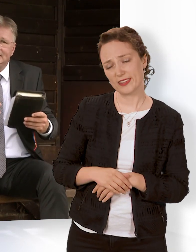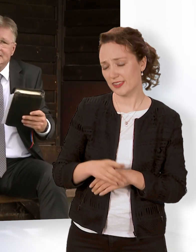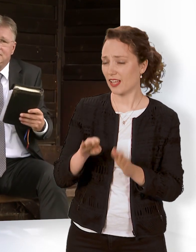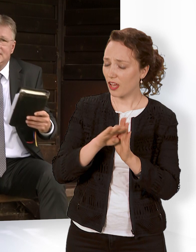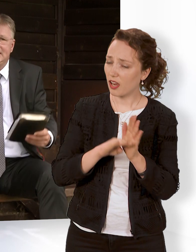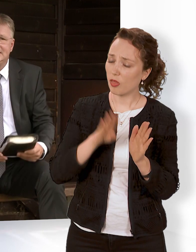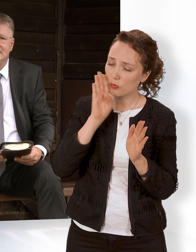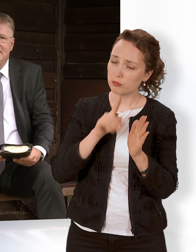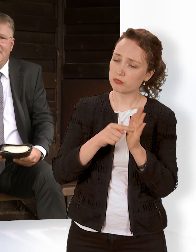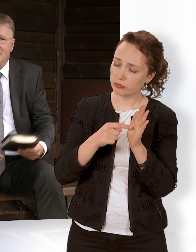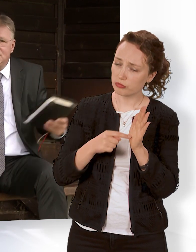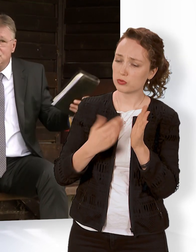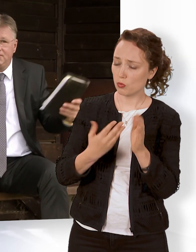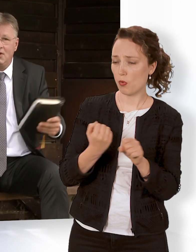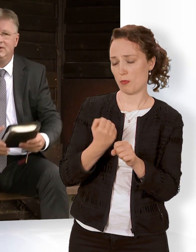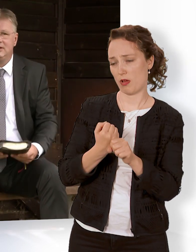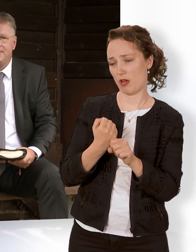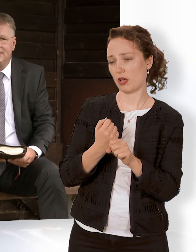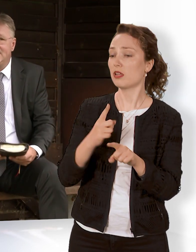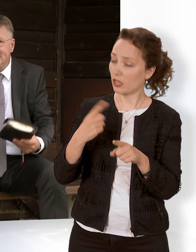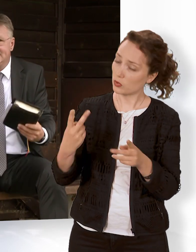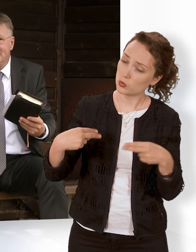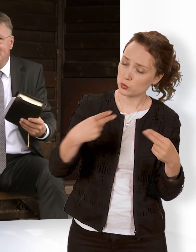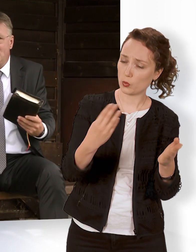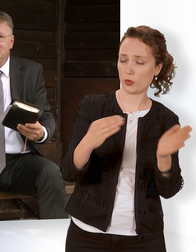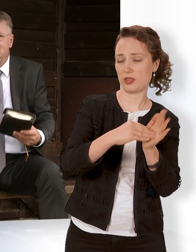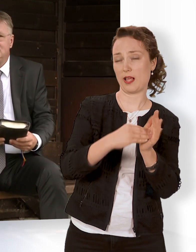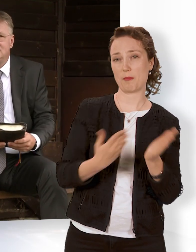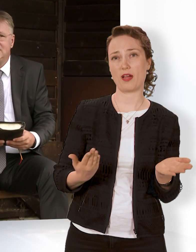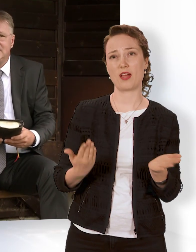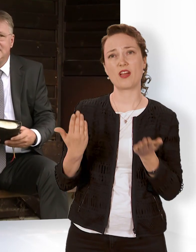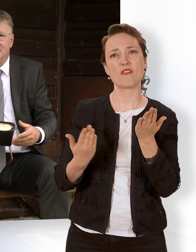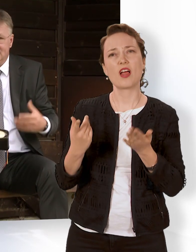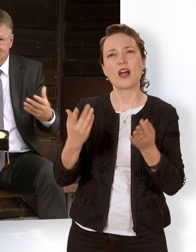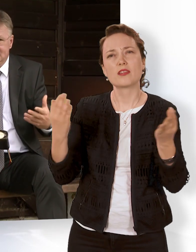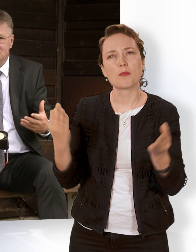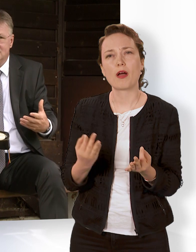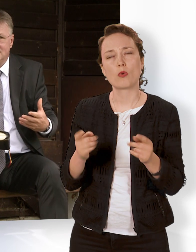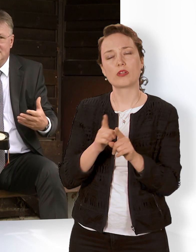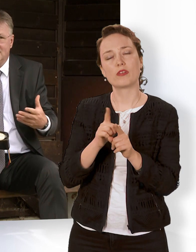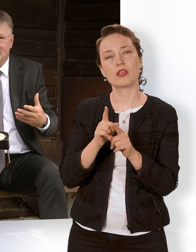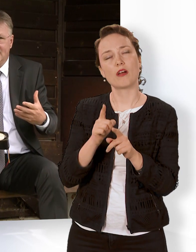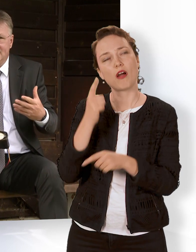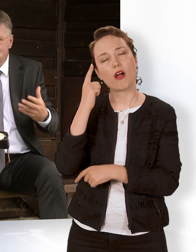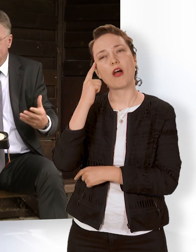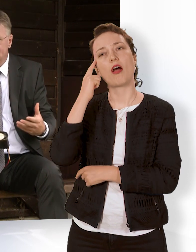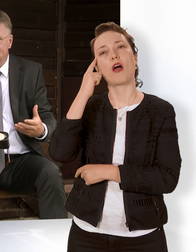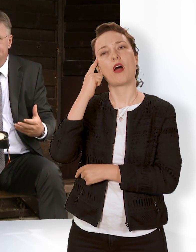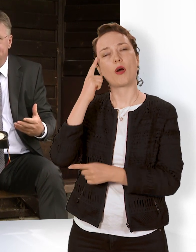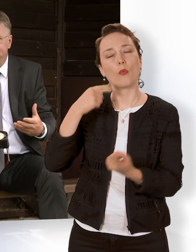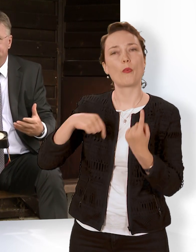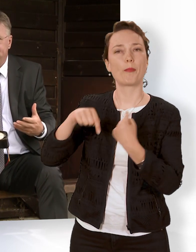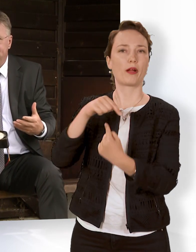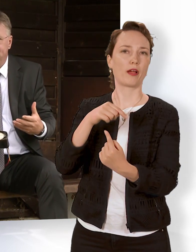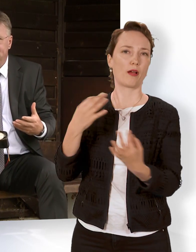und mach dies oder jenes. Und dann bist du sofort wieder dabei. Vielleicht braucht es so etwas wie eine Besinnung, eine Umkehr.